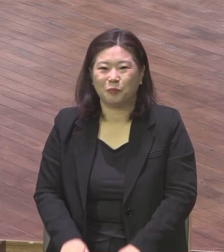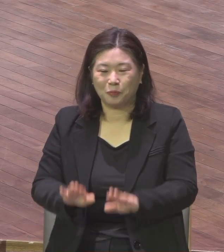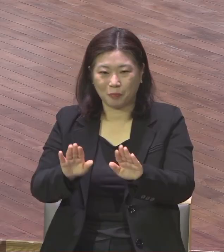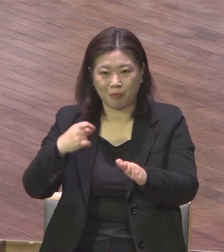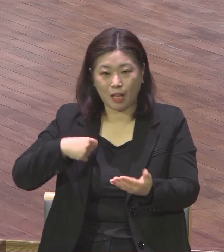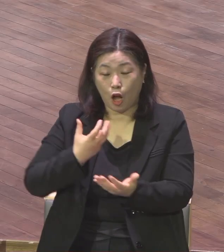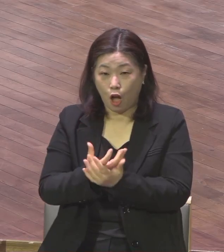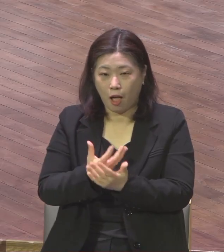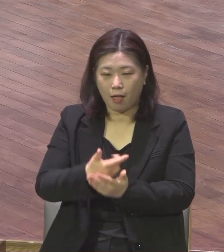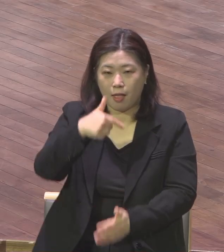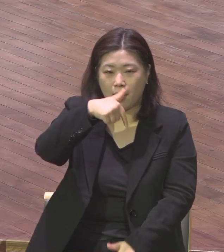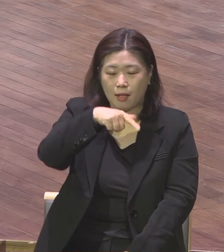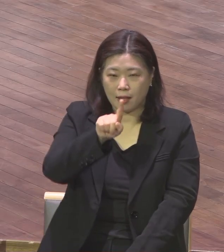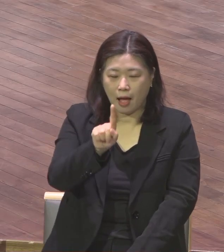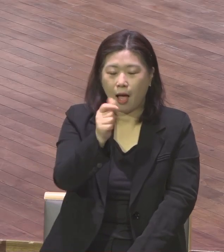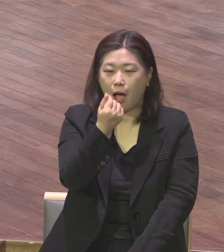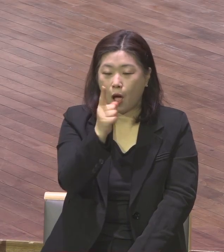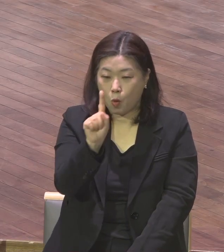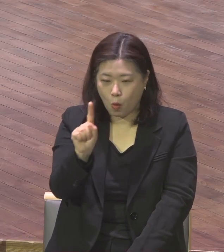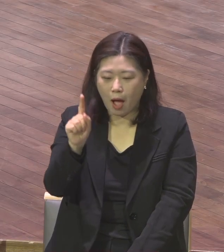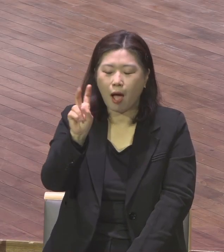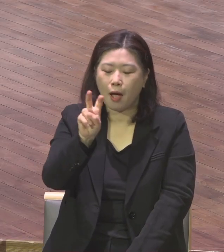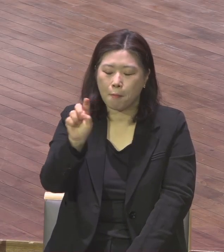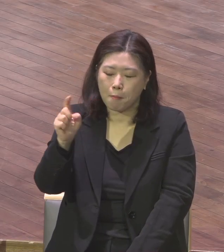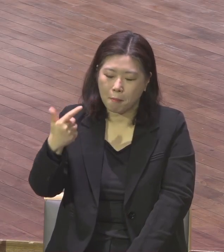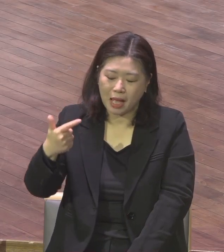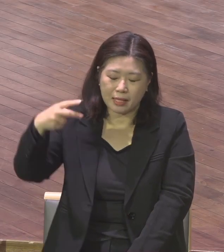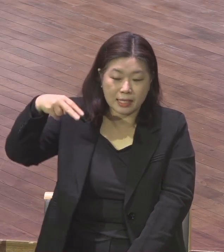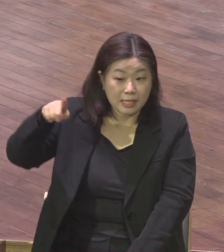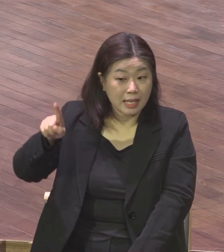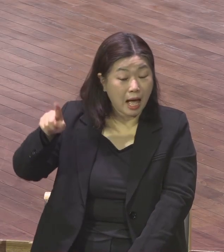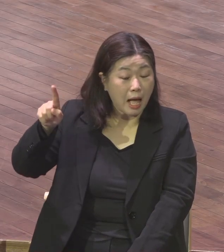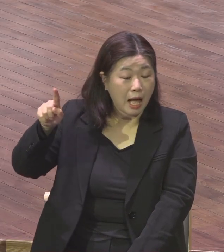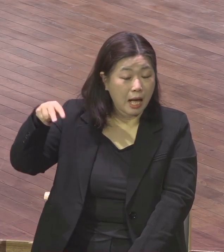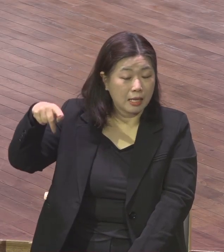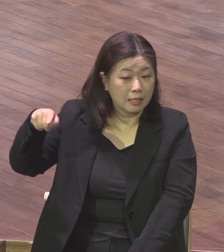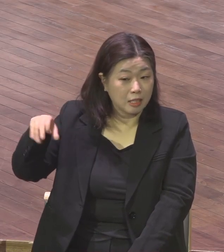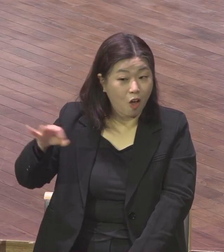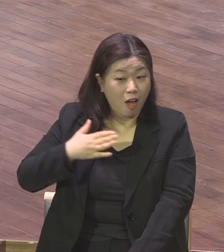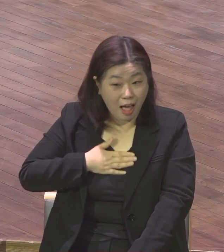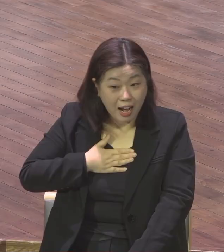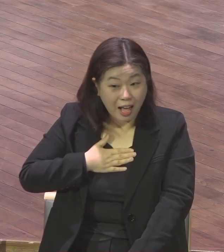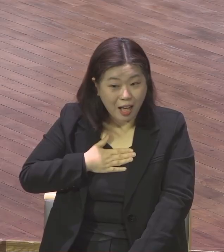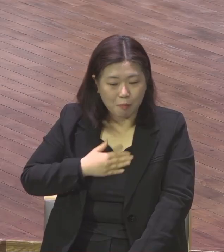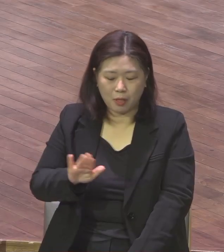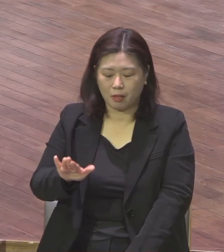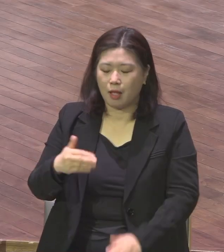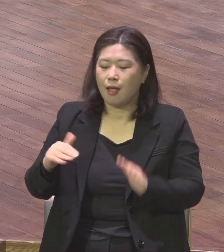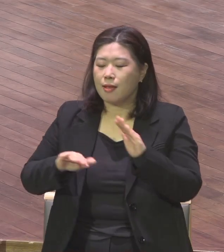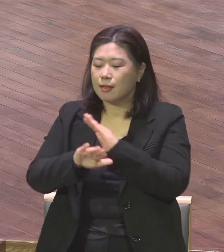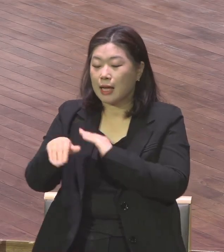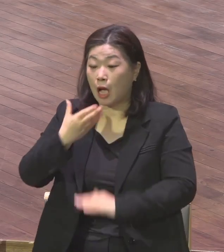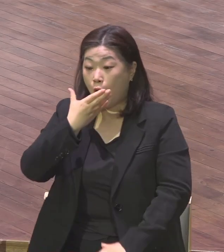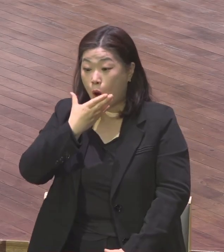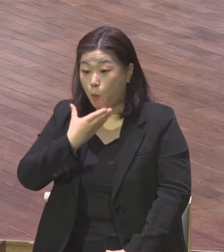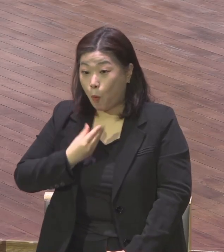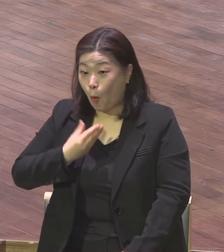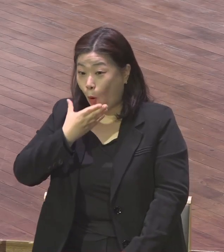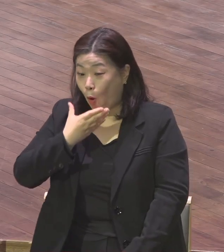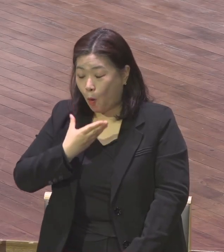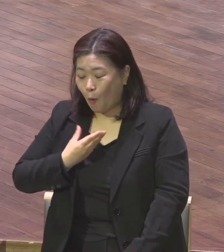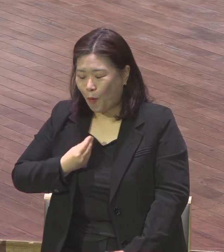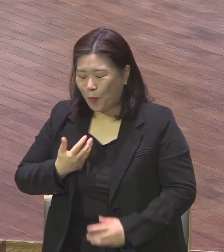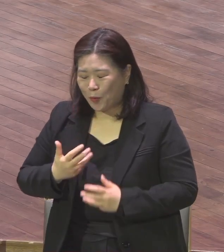우리가 자주 하지요. 가정이 화목해야 모든 일이 잘 된다.